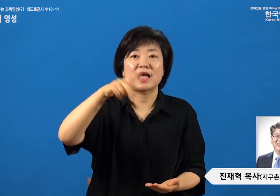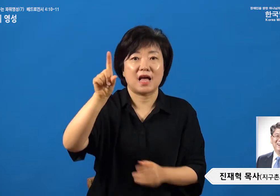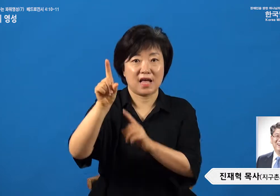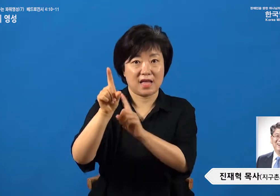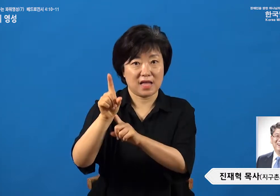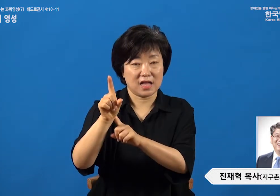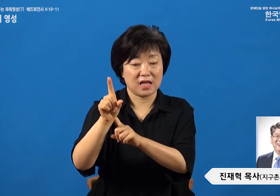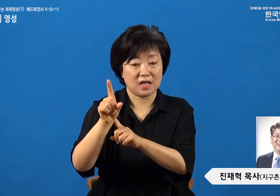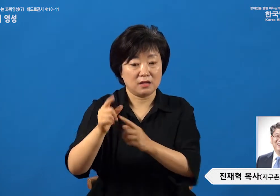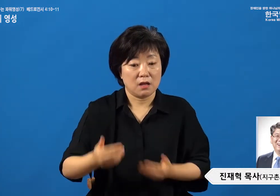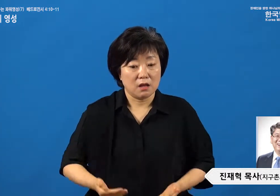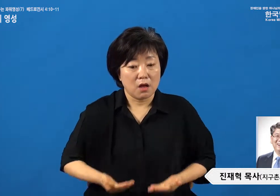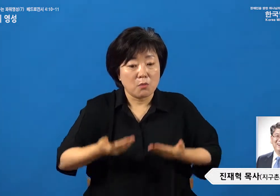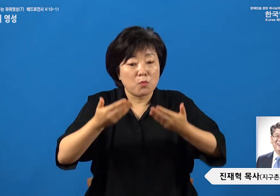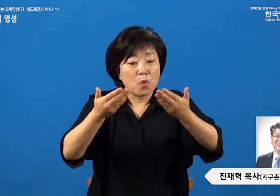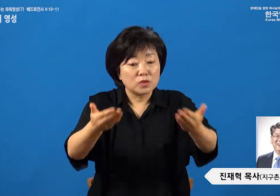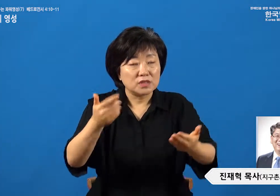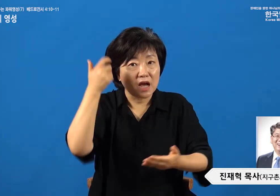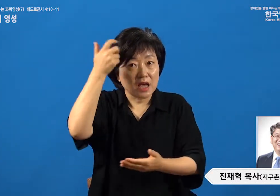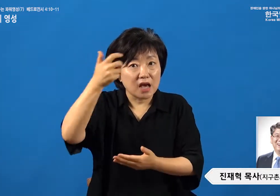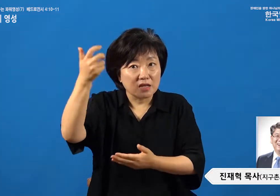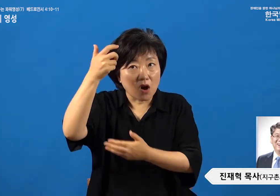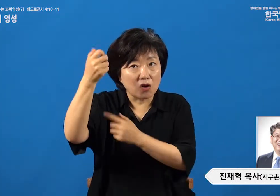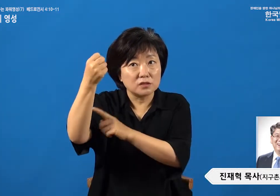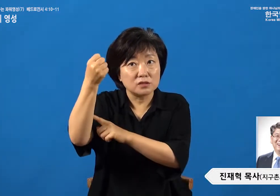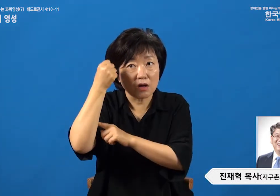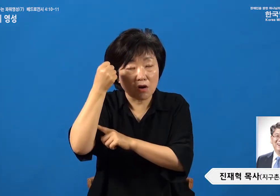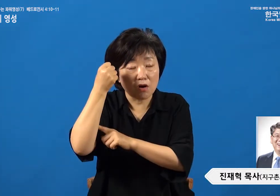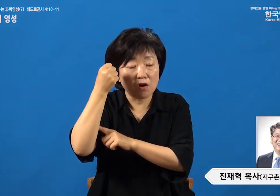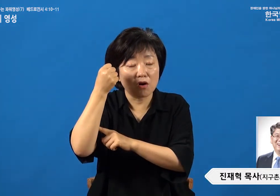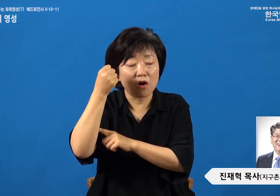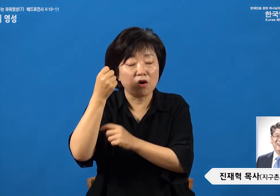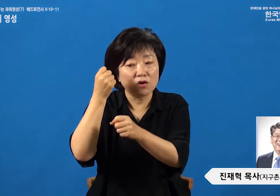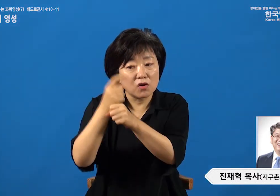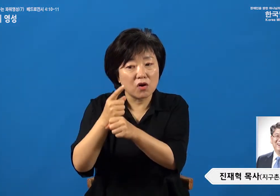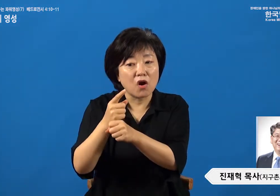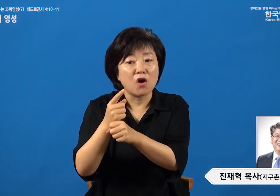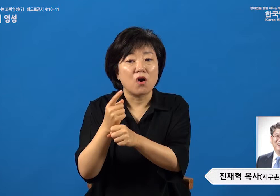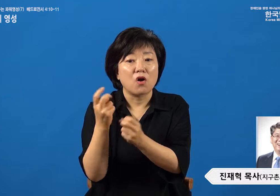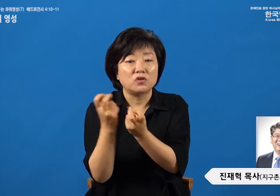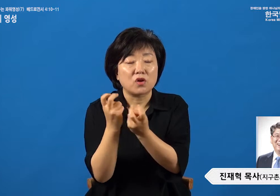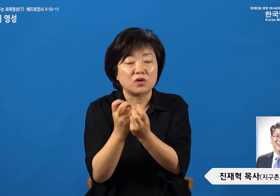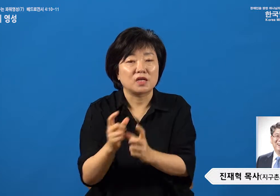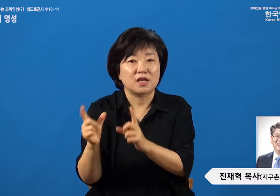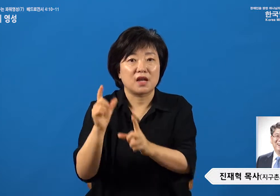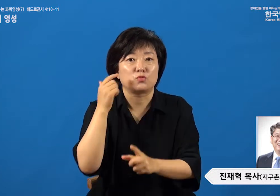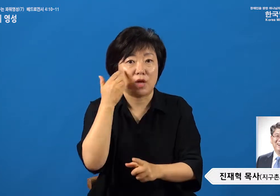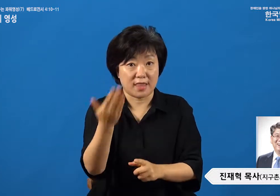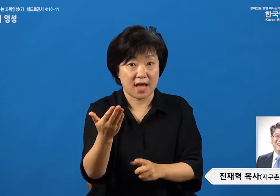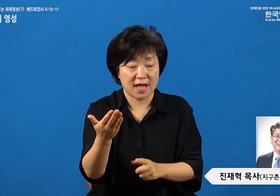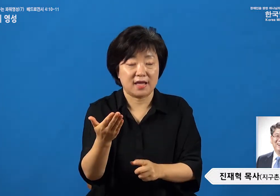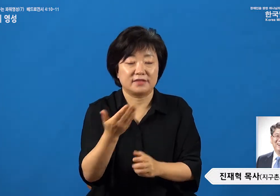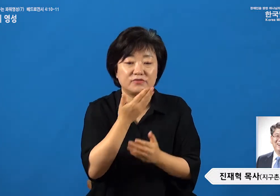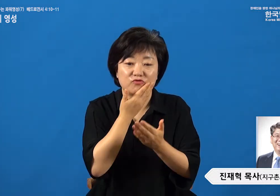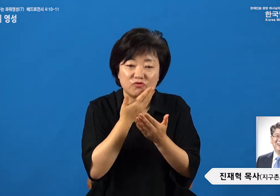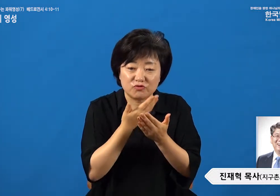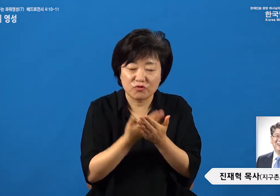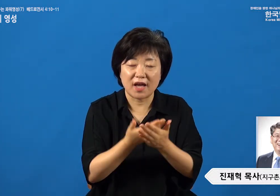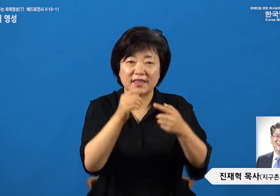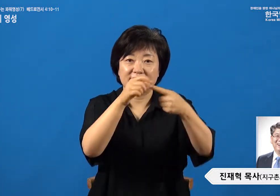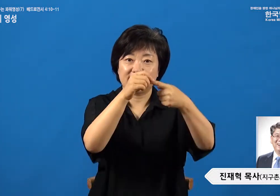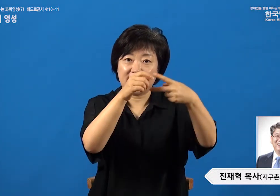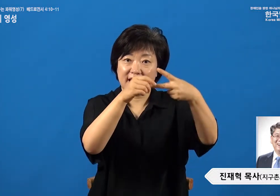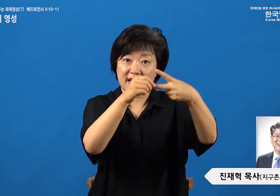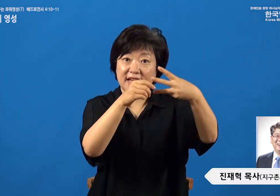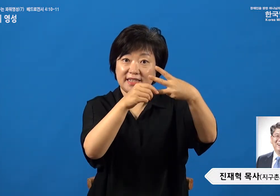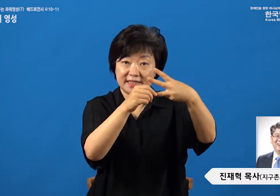우리가 봉사의 영성으로 살아야 하는가를 우리에게 말씀하고 계십니다. 세 가지 중요한 영적 원리를